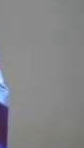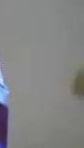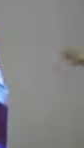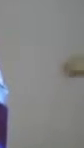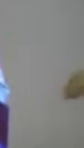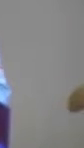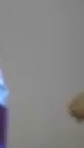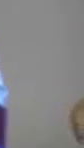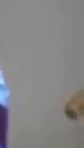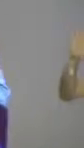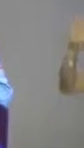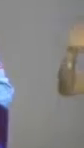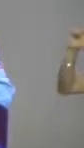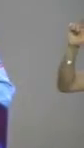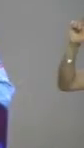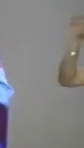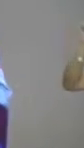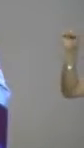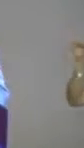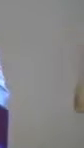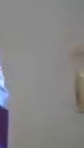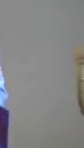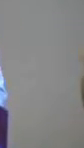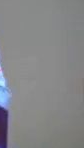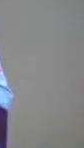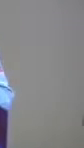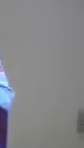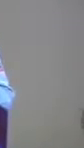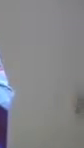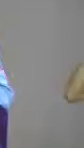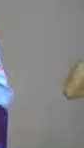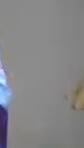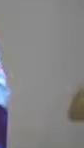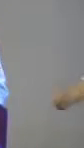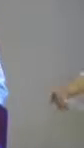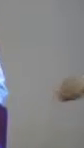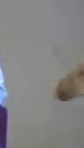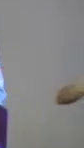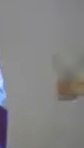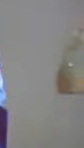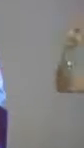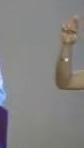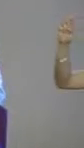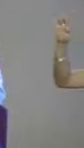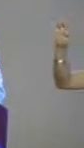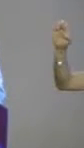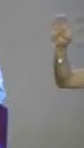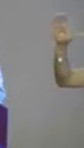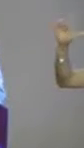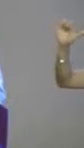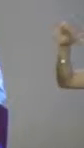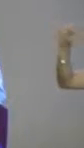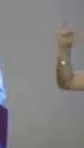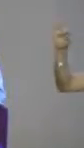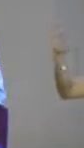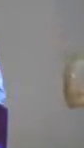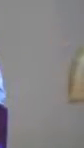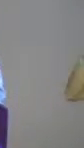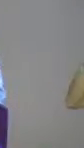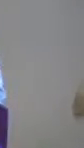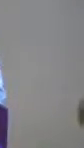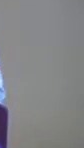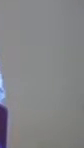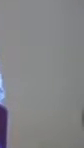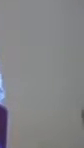participan de la prematuridad, así como de la lactancia. También estará con nosotros el